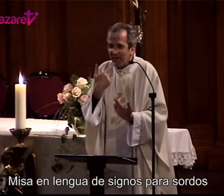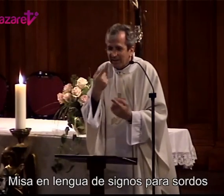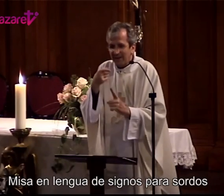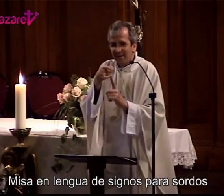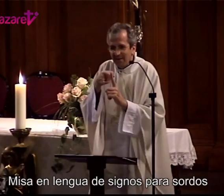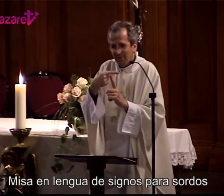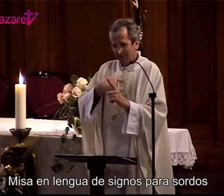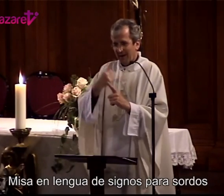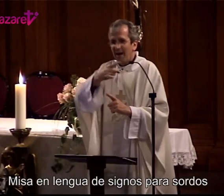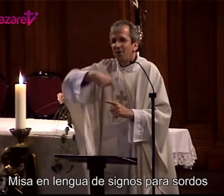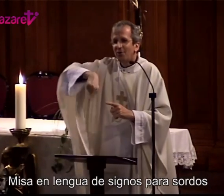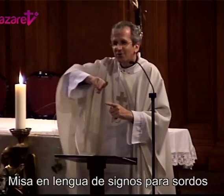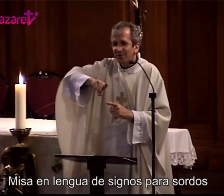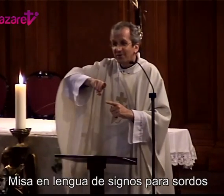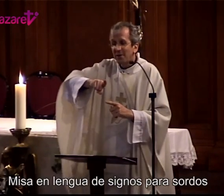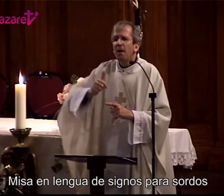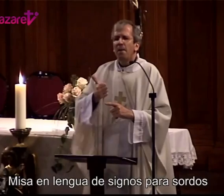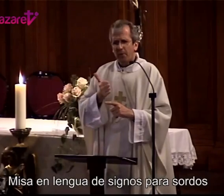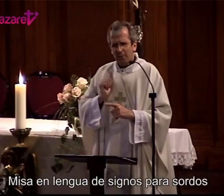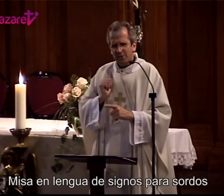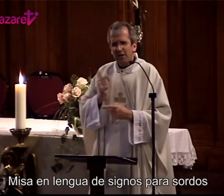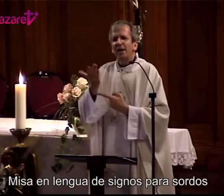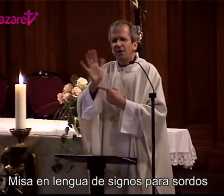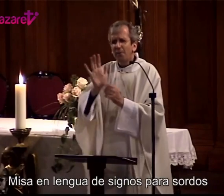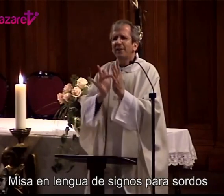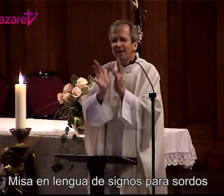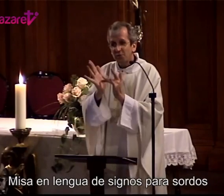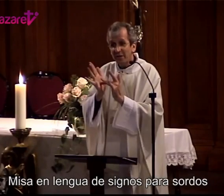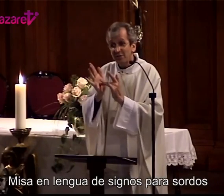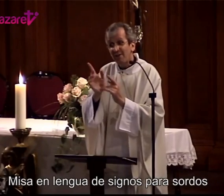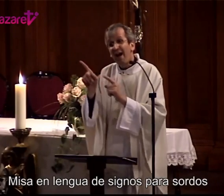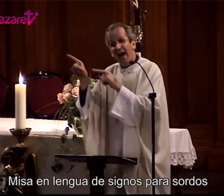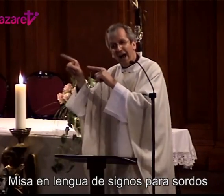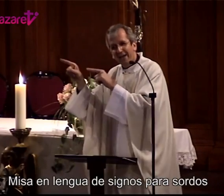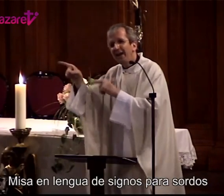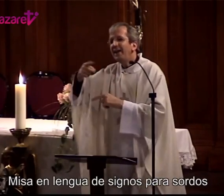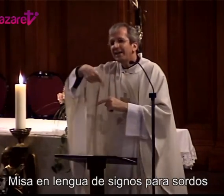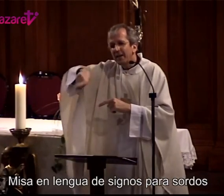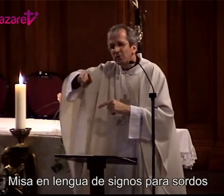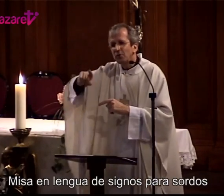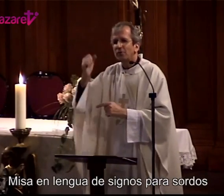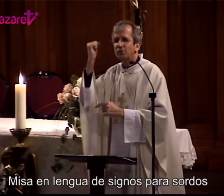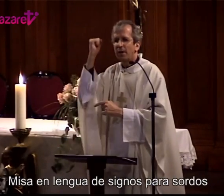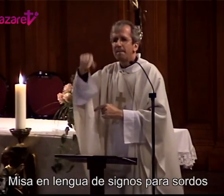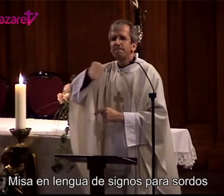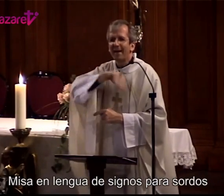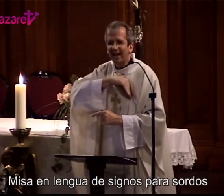estáis contra nosotros? Pero aprovecha, en nombre de Jesucristo, aquel que vosotros